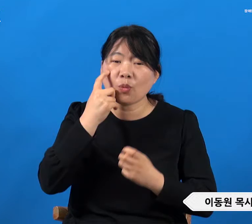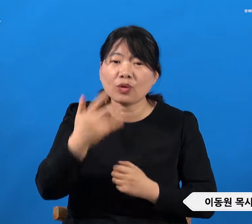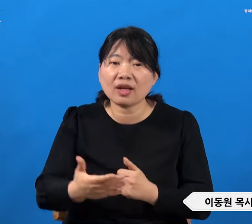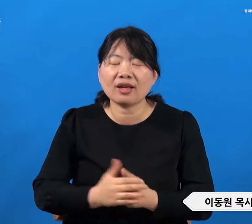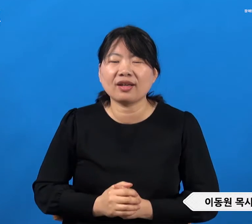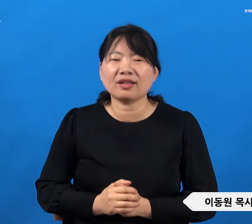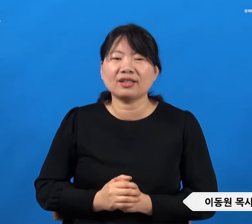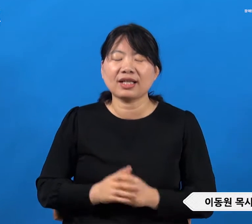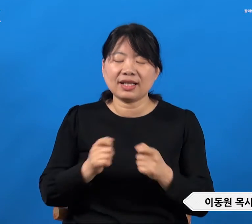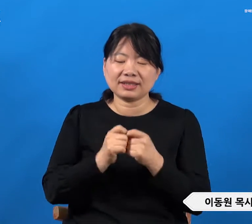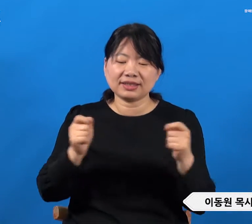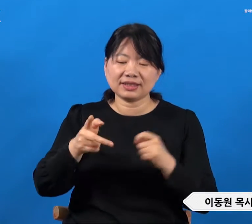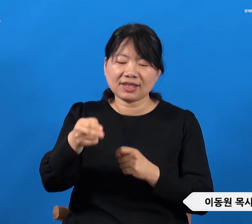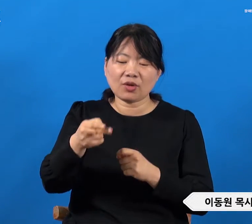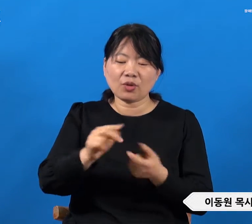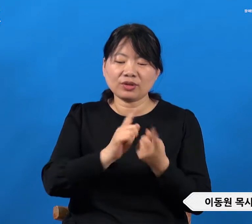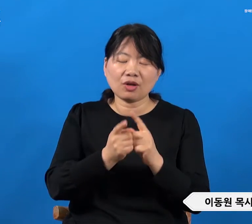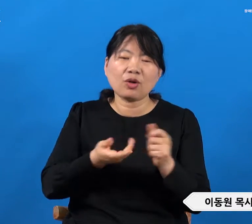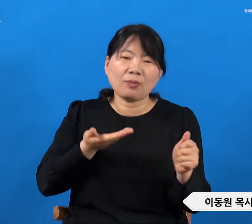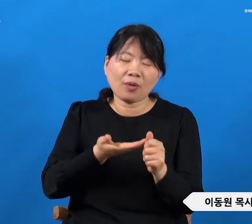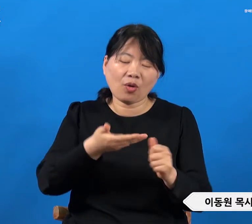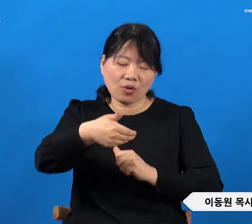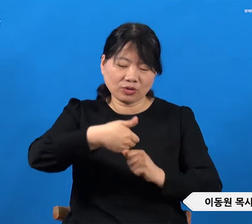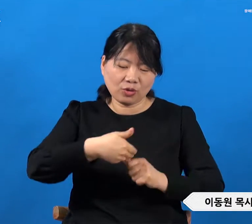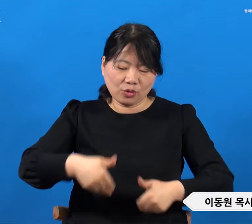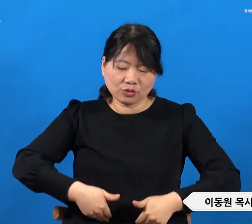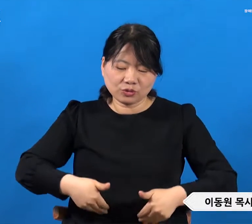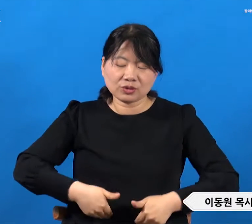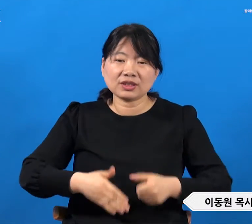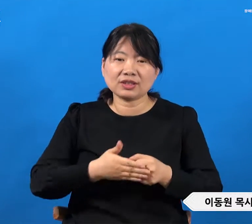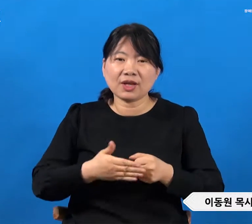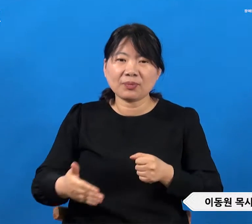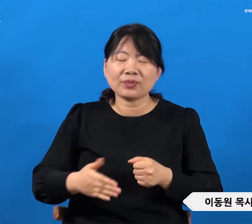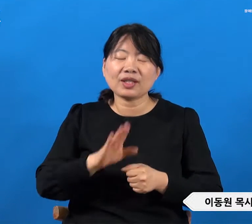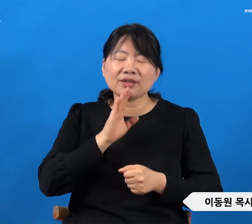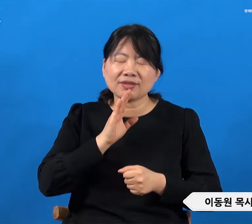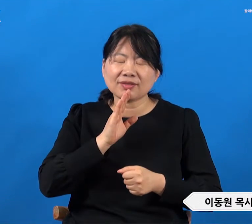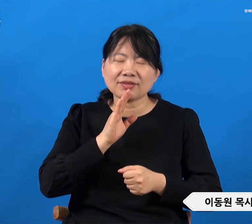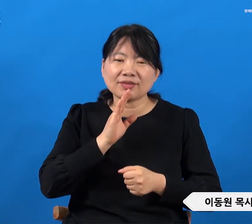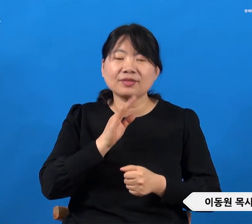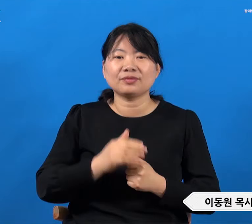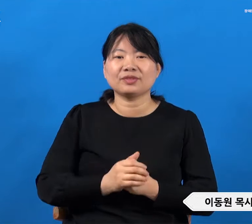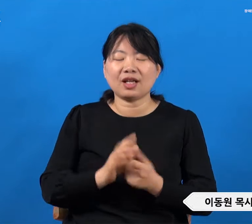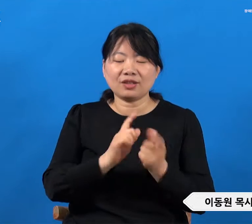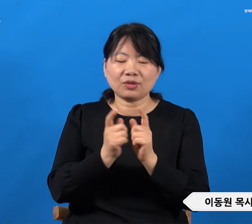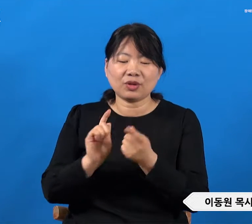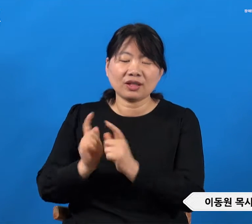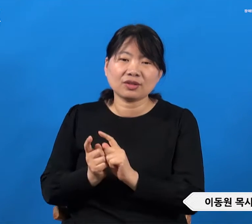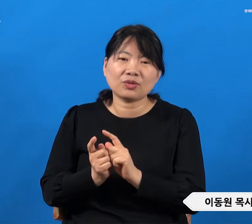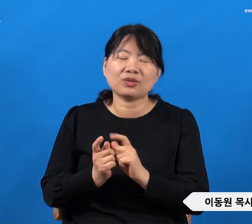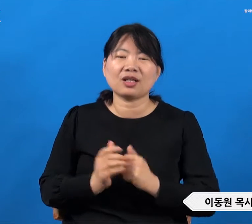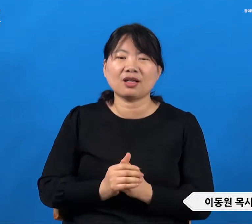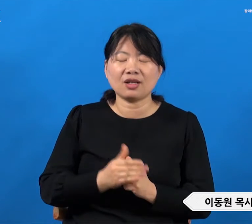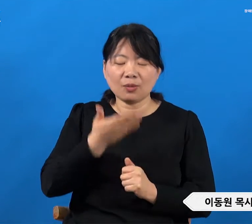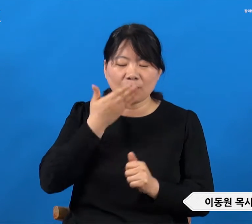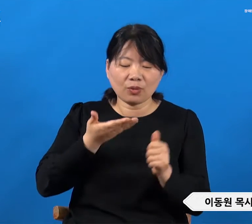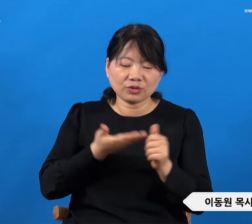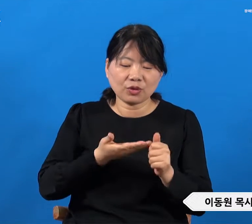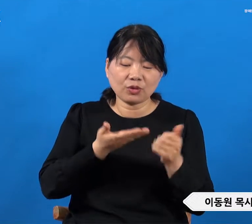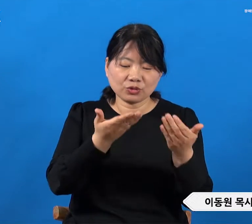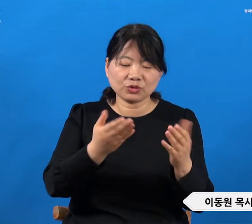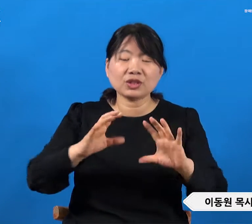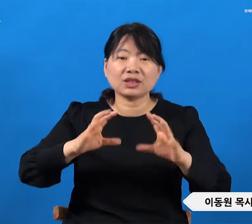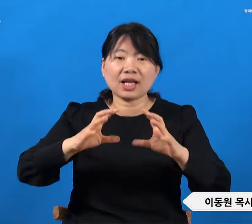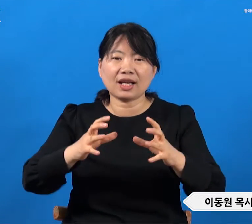돼요? 긴 젓가락으로 서로를 먹여줘야 돼요. 그게 천국이다 이 말이에요. 서로가 서로를